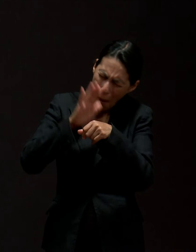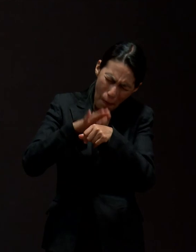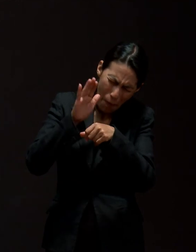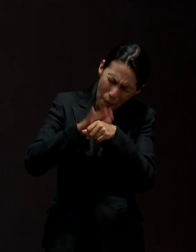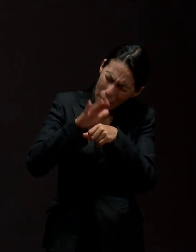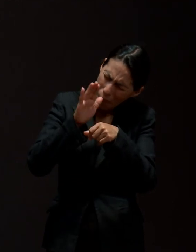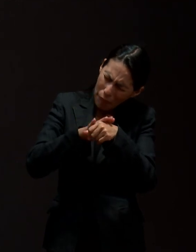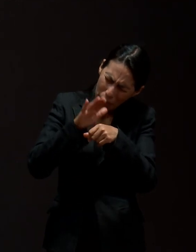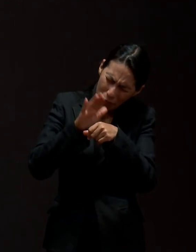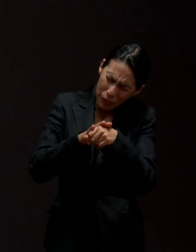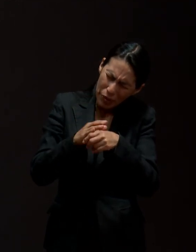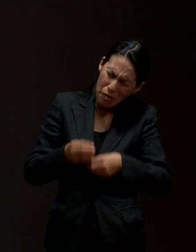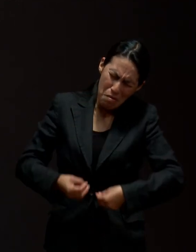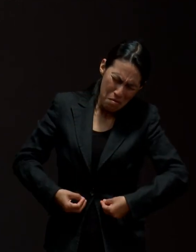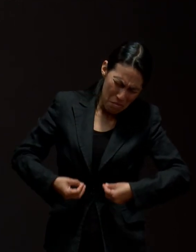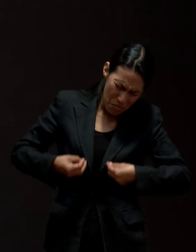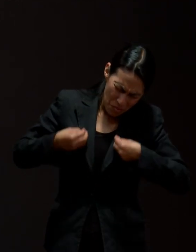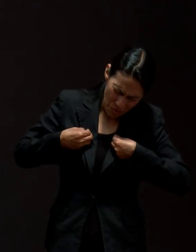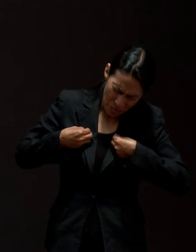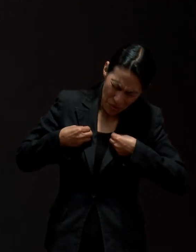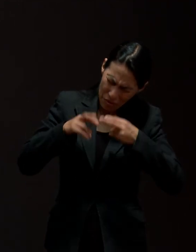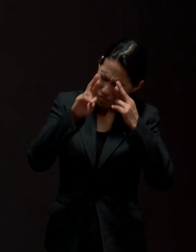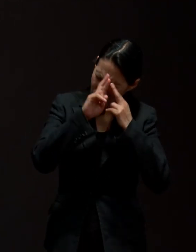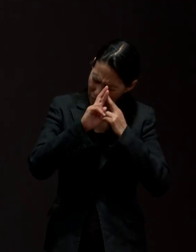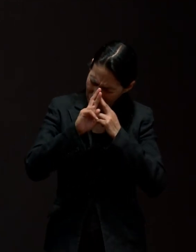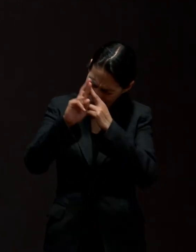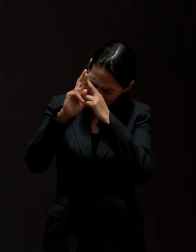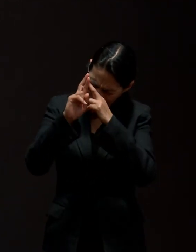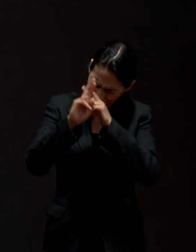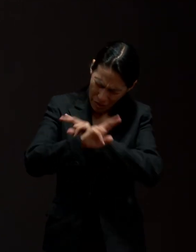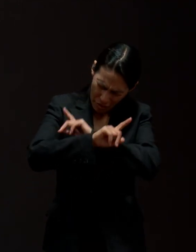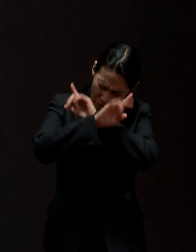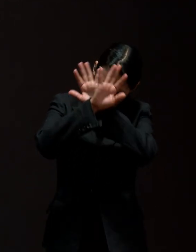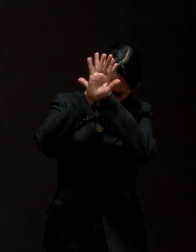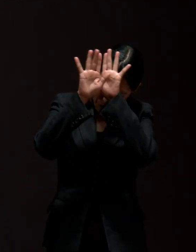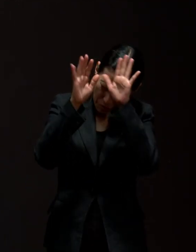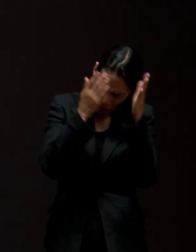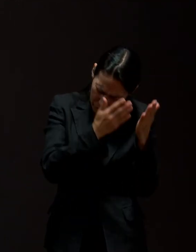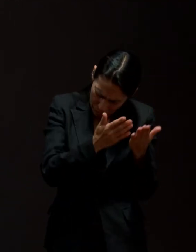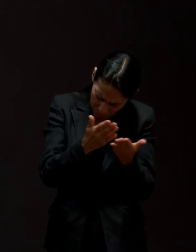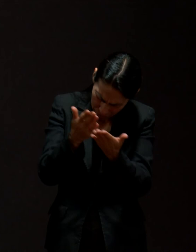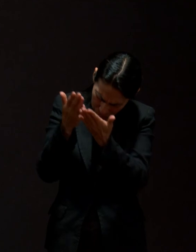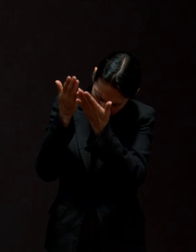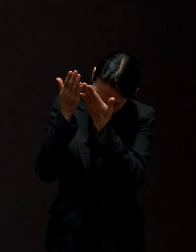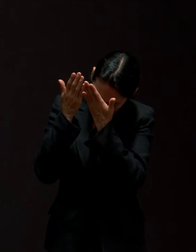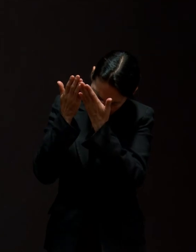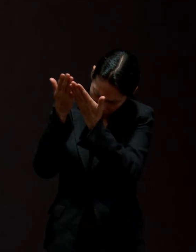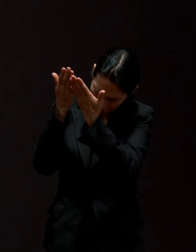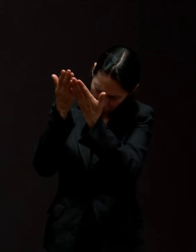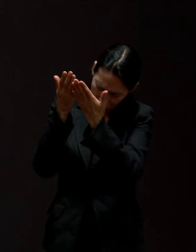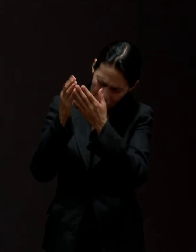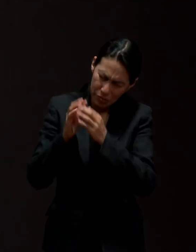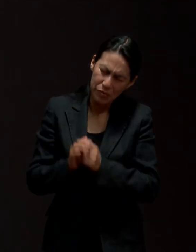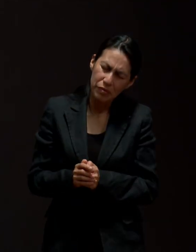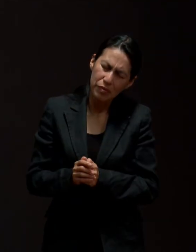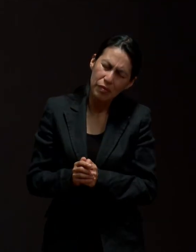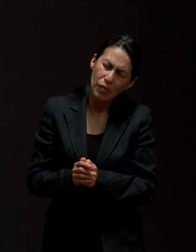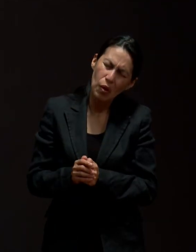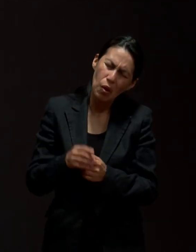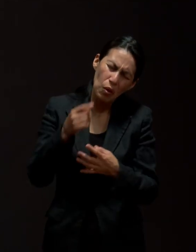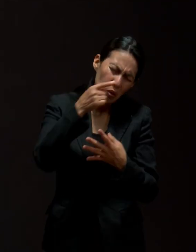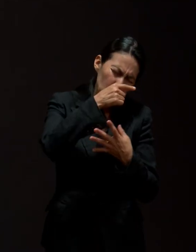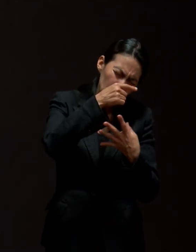vivir vidas que honren y glorifiquen tu santo nombre. Ponemos